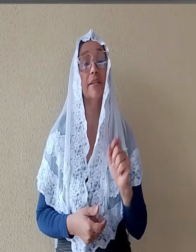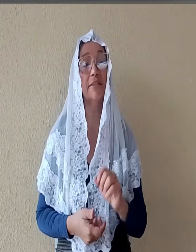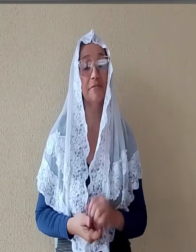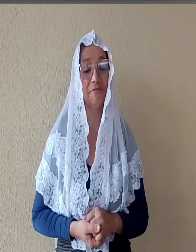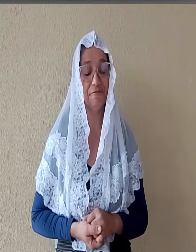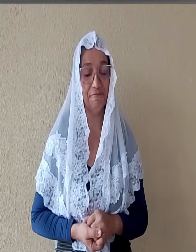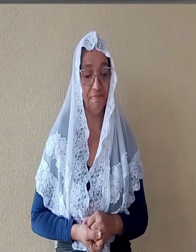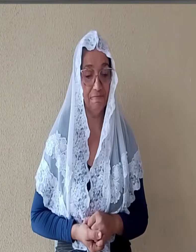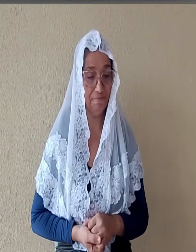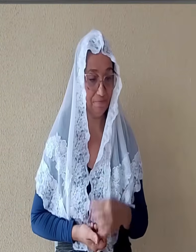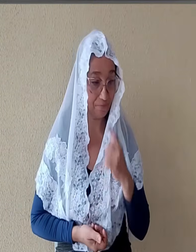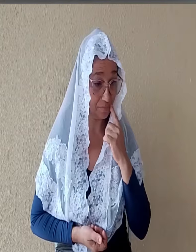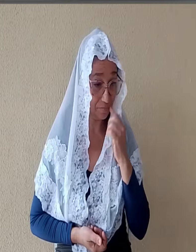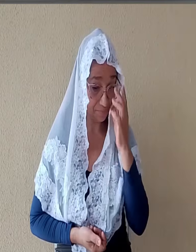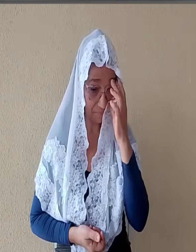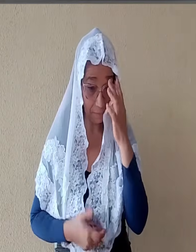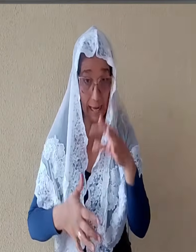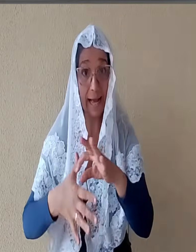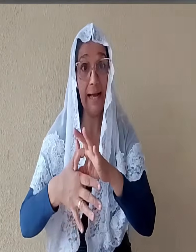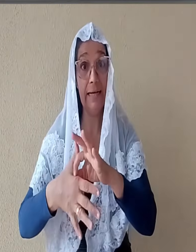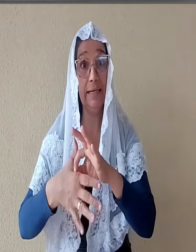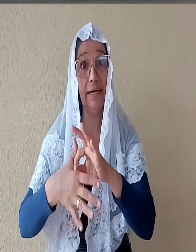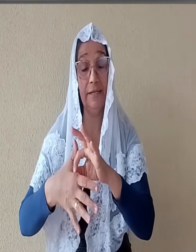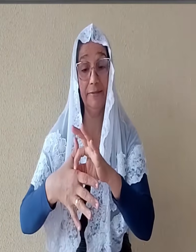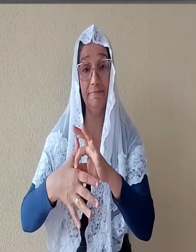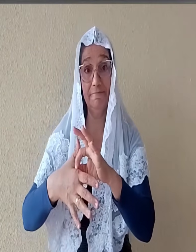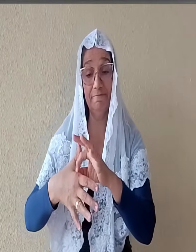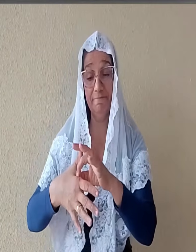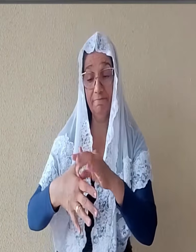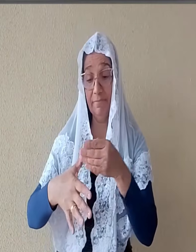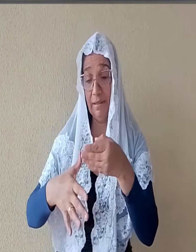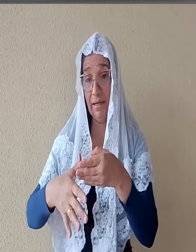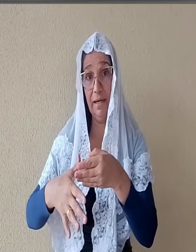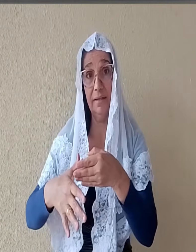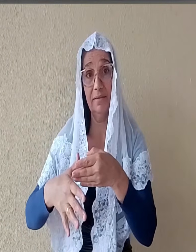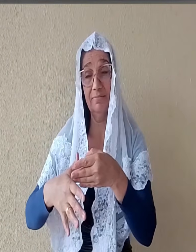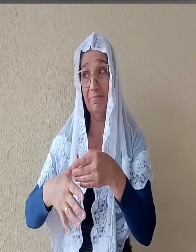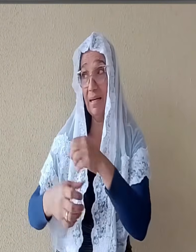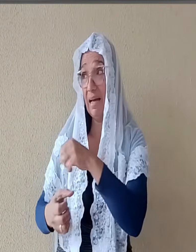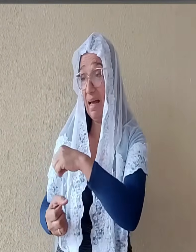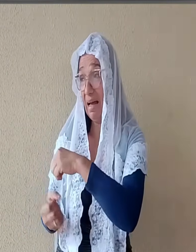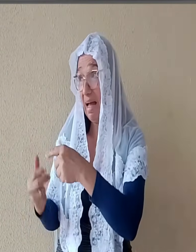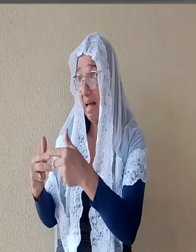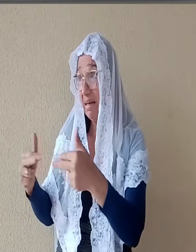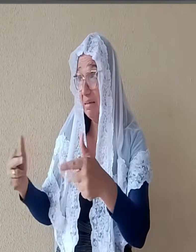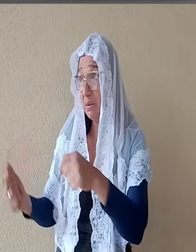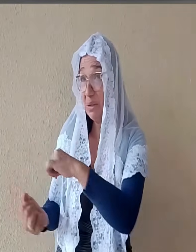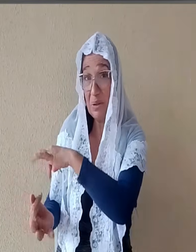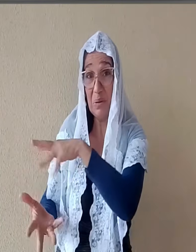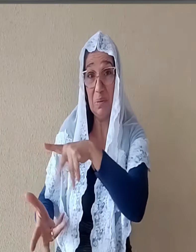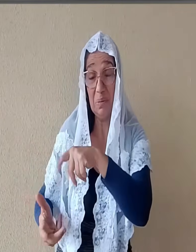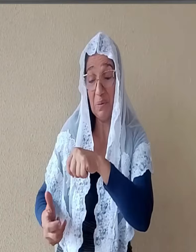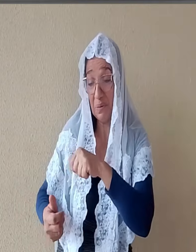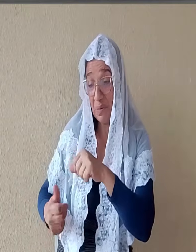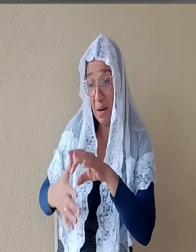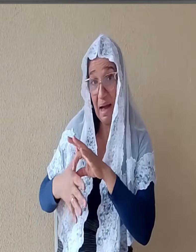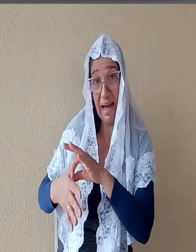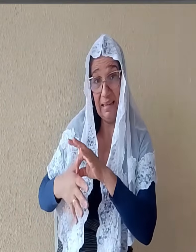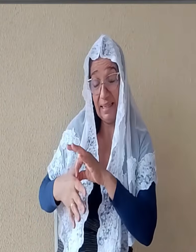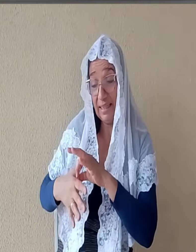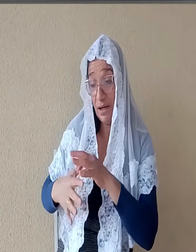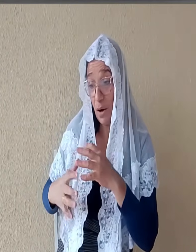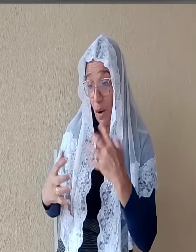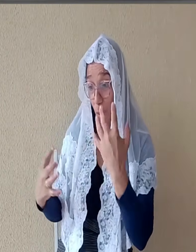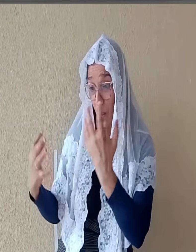mundo, não é? A nossa alma, ela puxa para as coisas do céu celestial. O Senhor é tão perfeito que isso ninguém